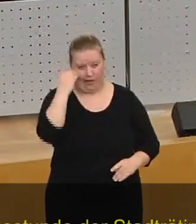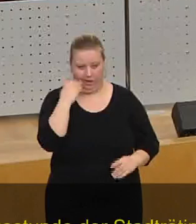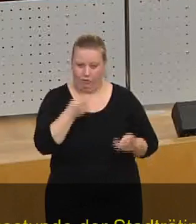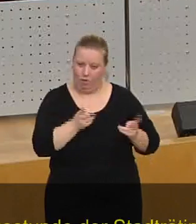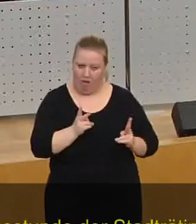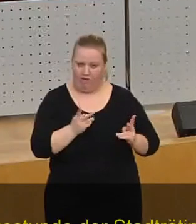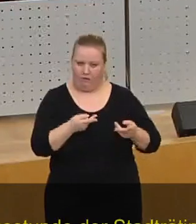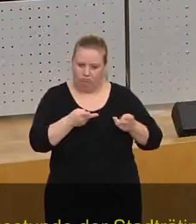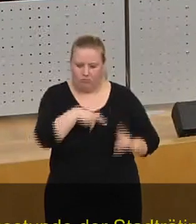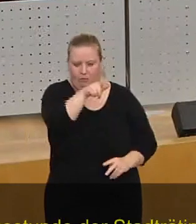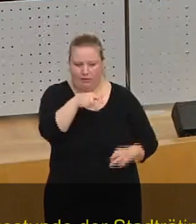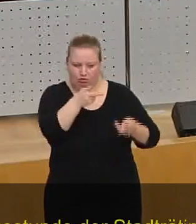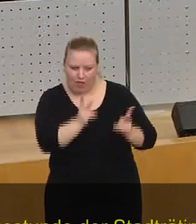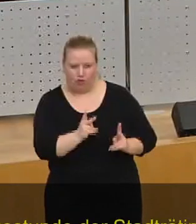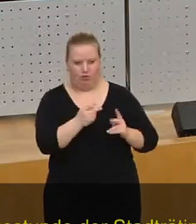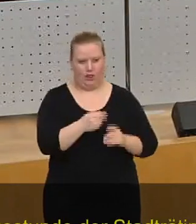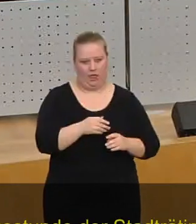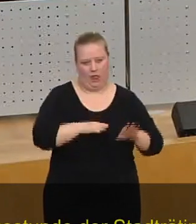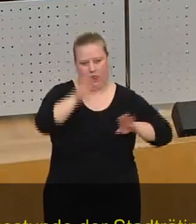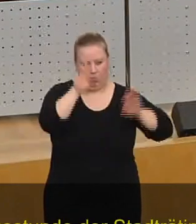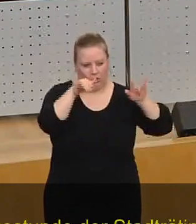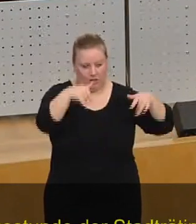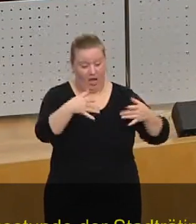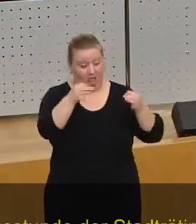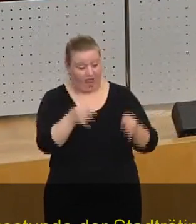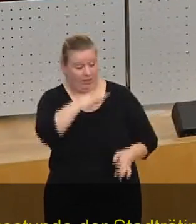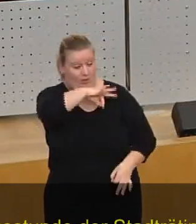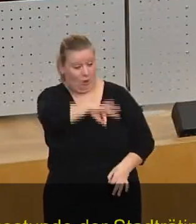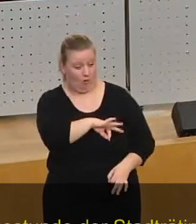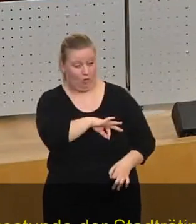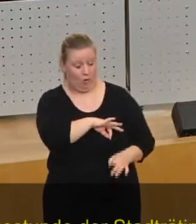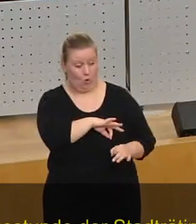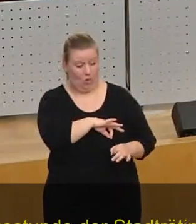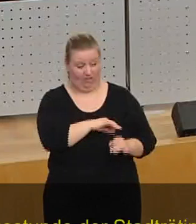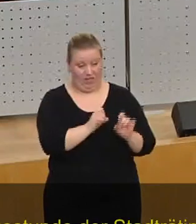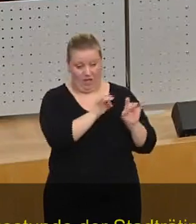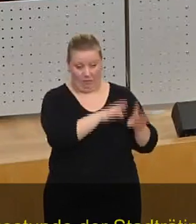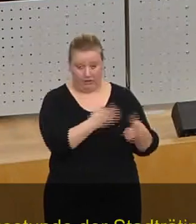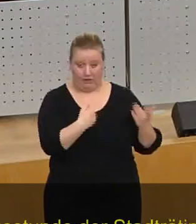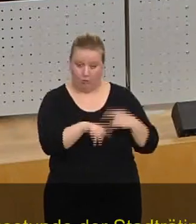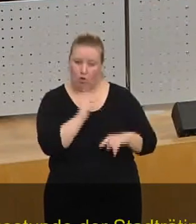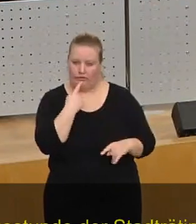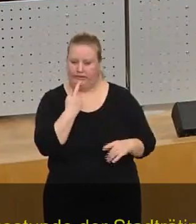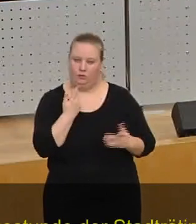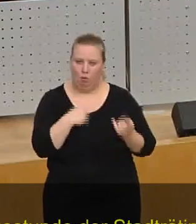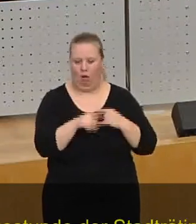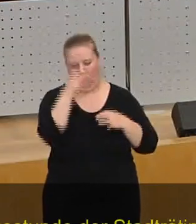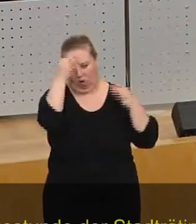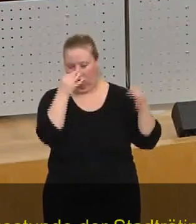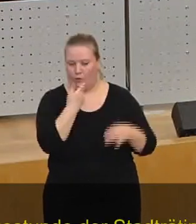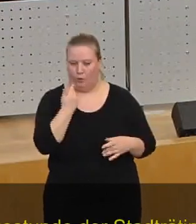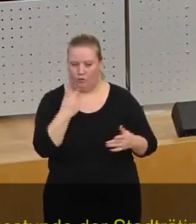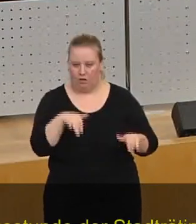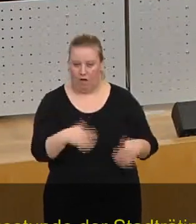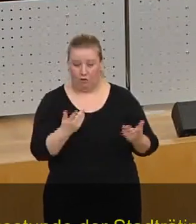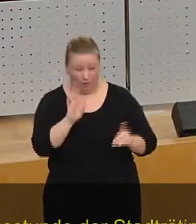einigermaßen die Menschenrechte und die Demokratie achtet. Und wenn da jemand wegen Korruption abgesetzt wird, dann ist das sicherlich nie aus der Luft gegriffen. Und soll